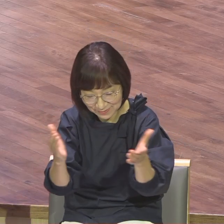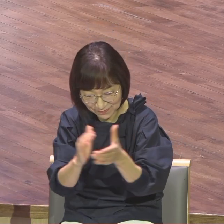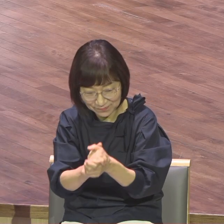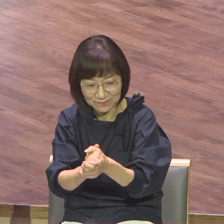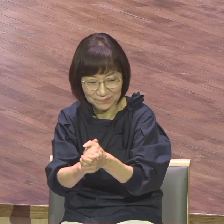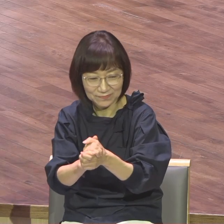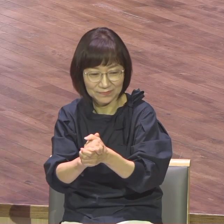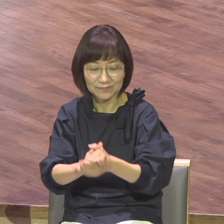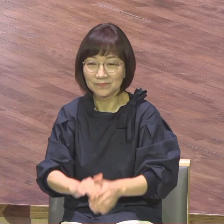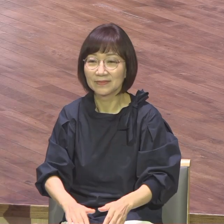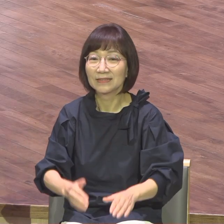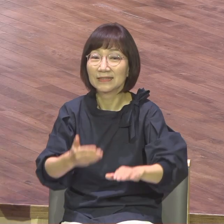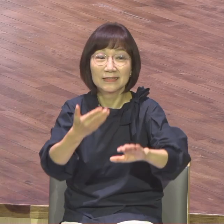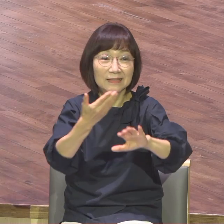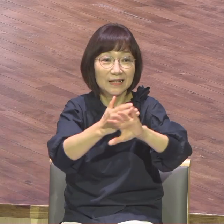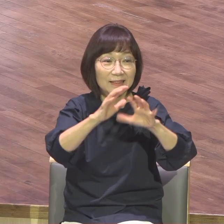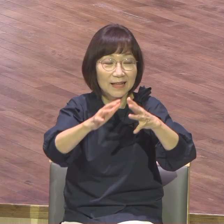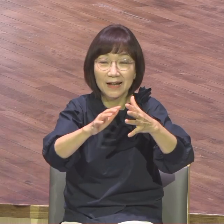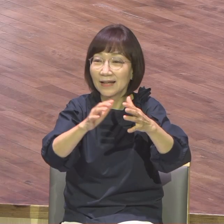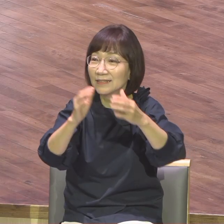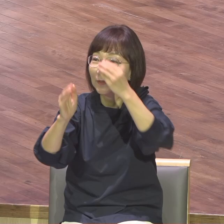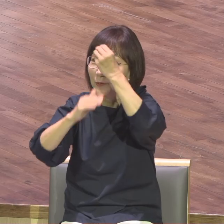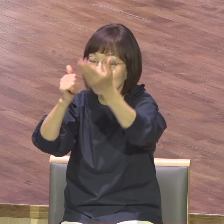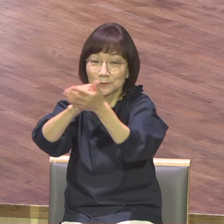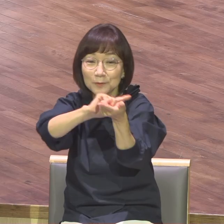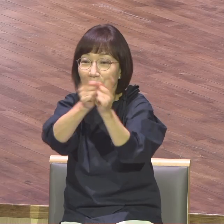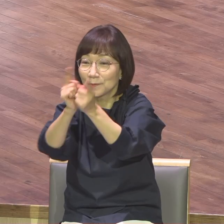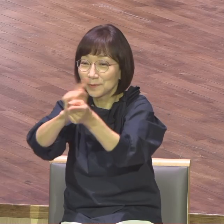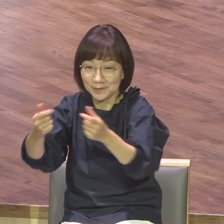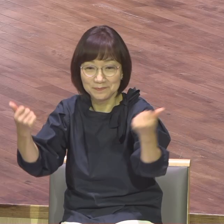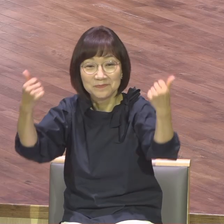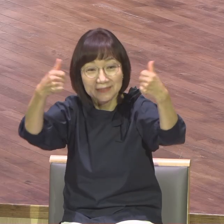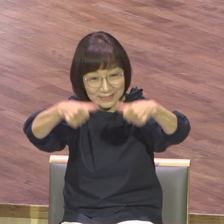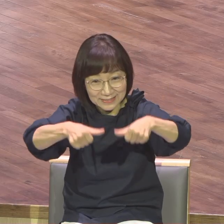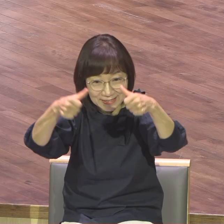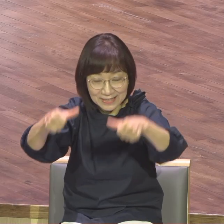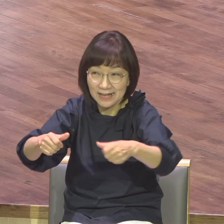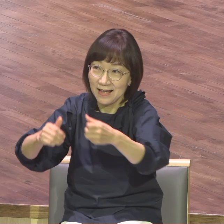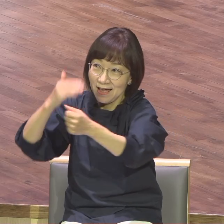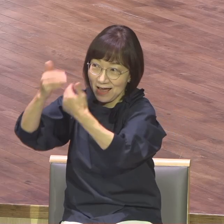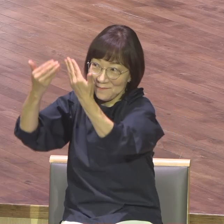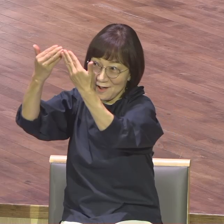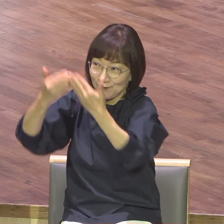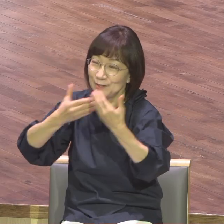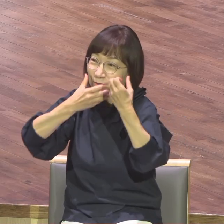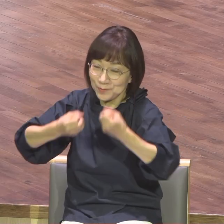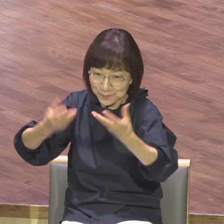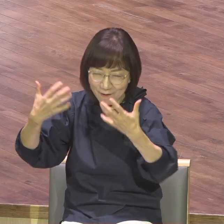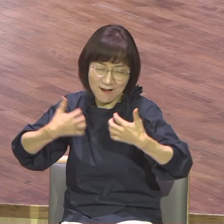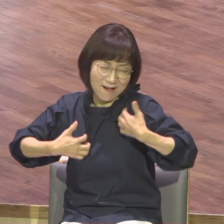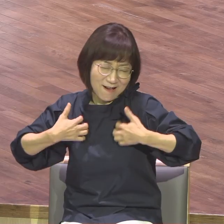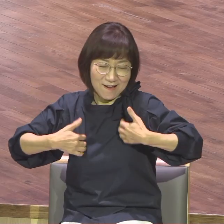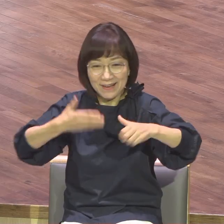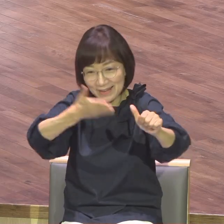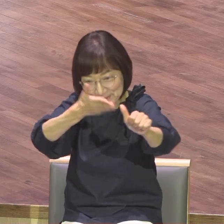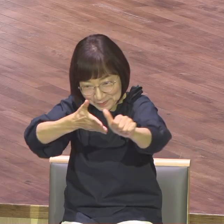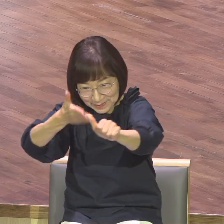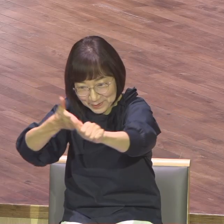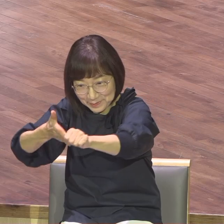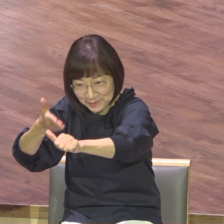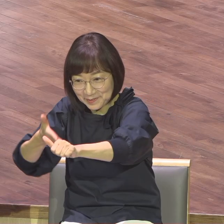아멘. 우리 해외 성도들 다 같이 서로 다 인사합시다. 헤븐이 브레싱을 누립시다.